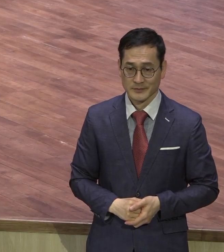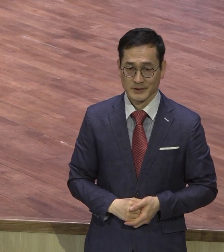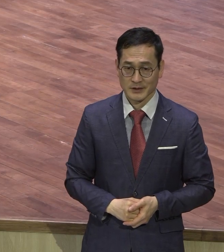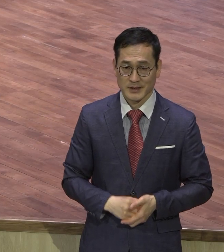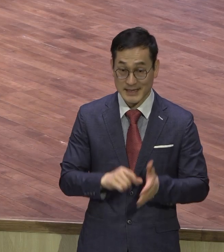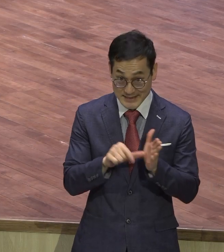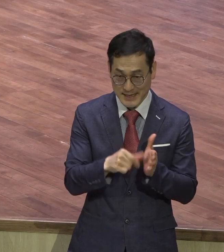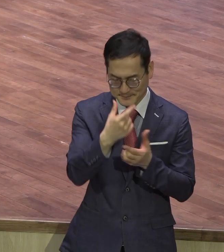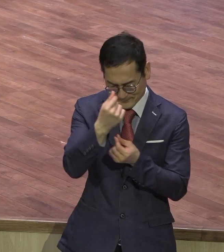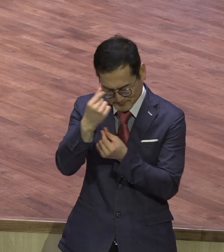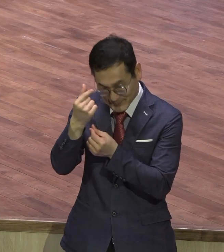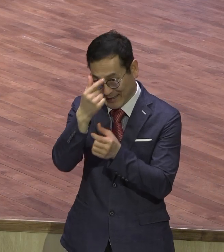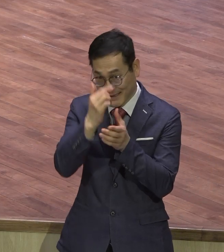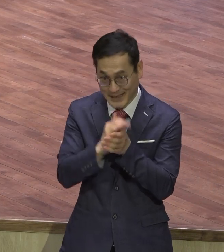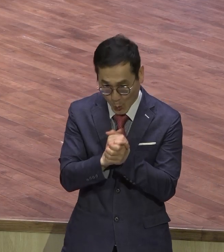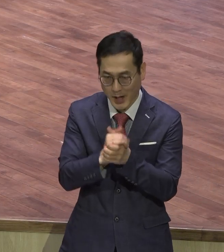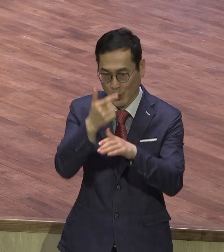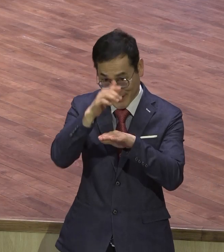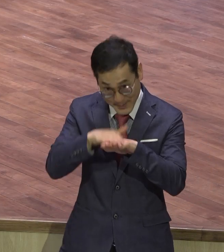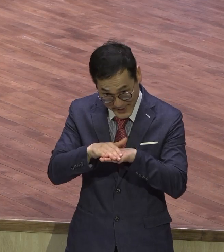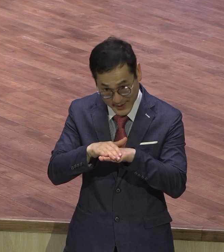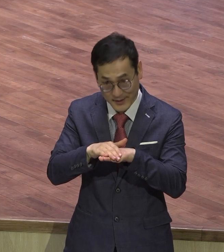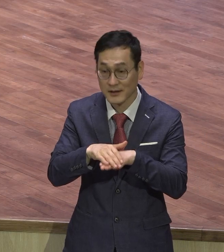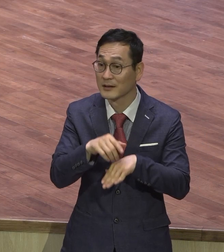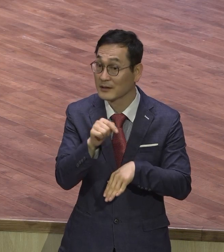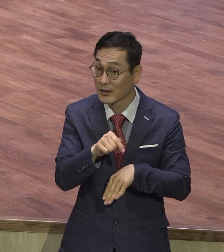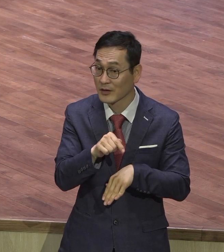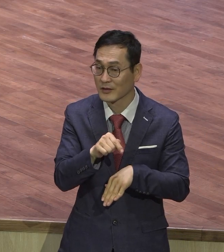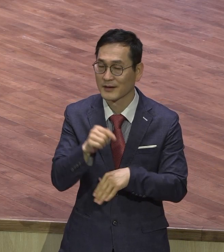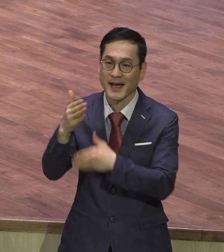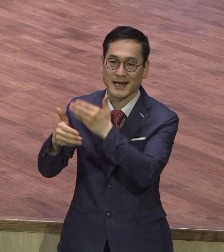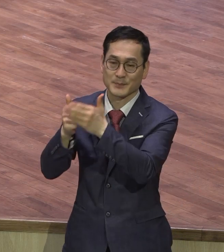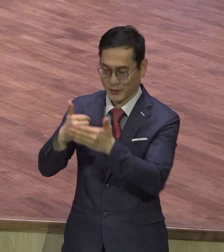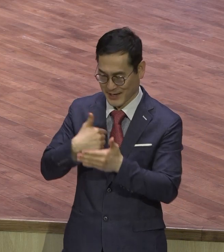골방기도. 정시기도 정시예배. 하나님과 나와의 골방기도예요.